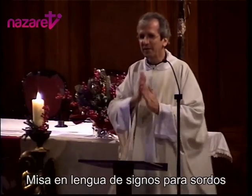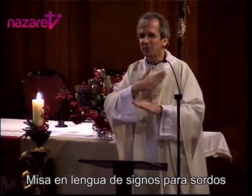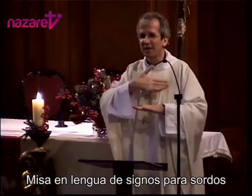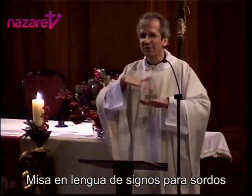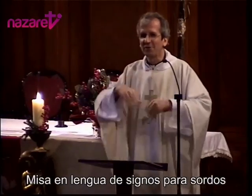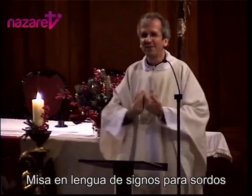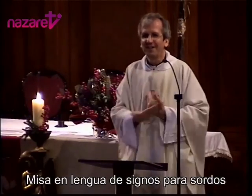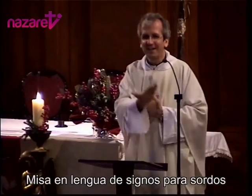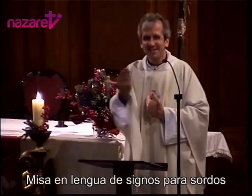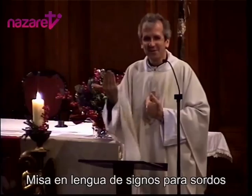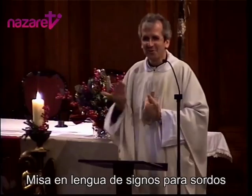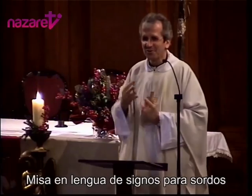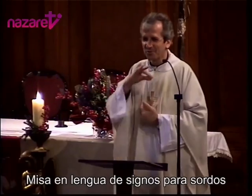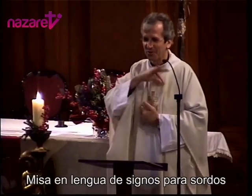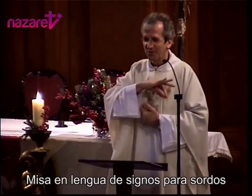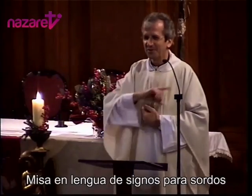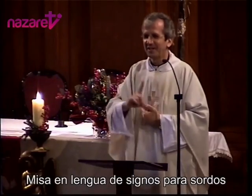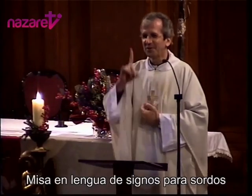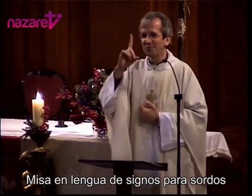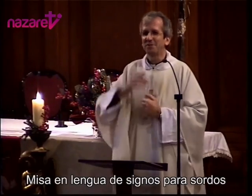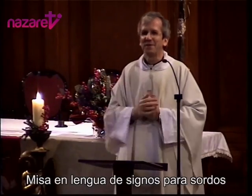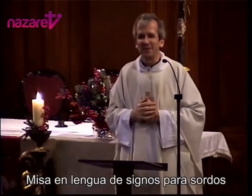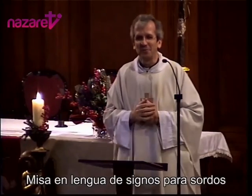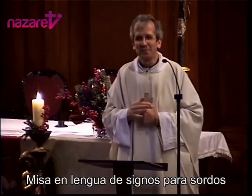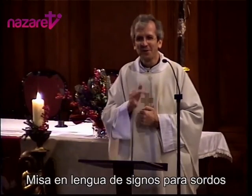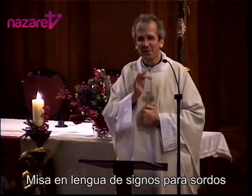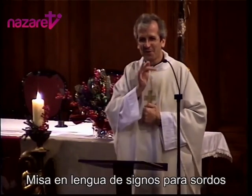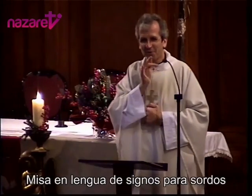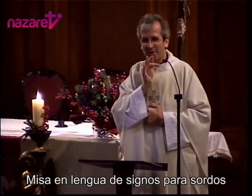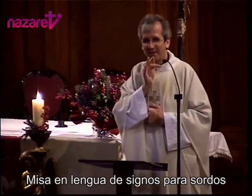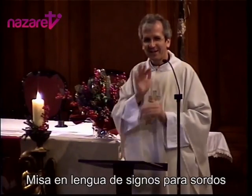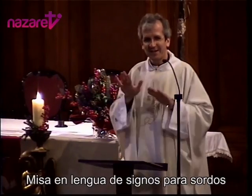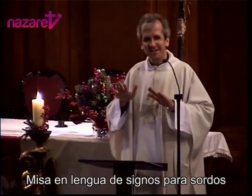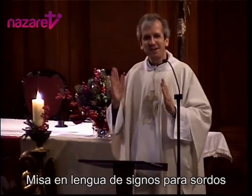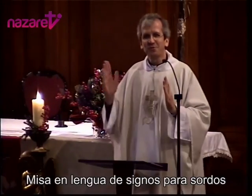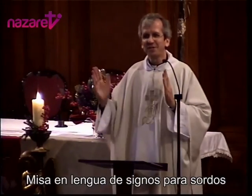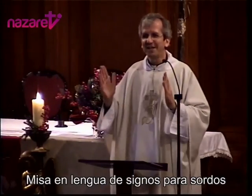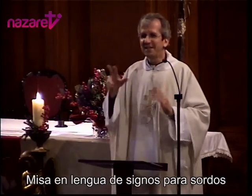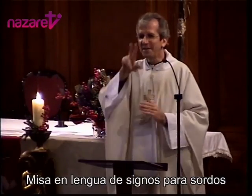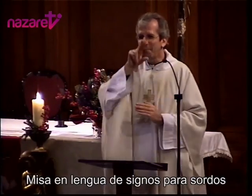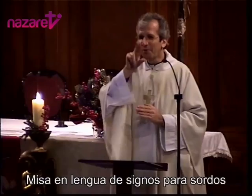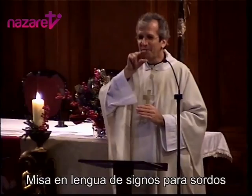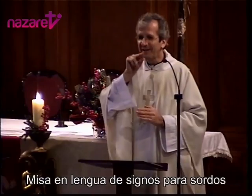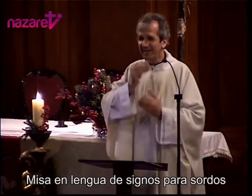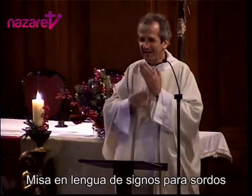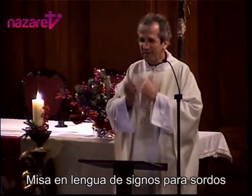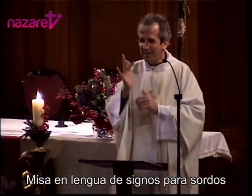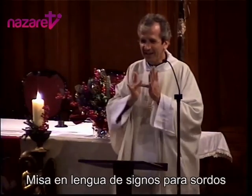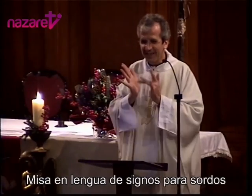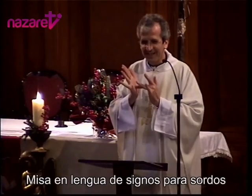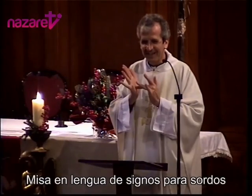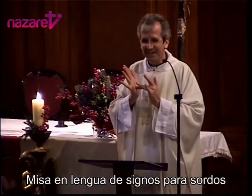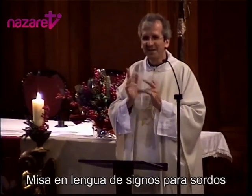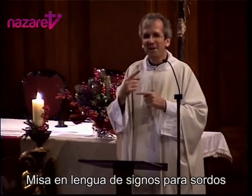del Espíritu Santo estén con todos vosotros. Y con tu espíritu. Todavía estamos en tiempo de